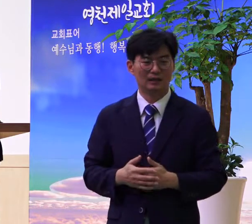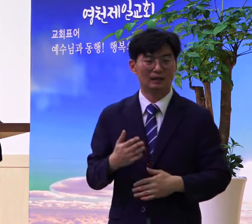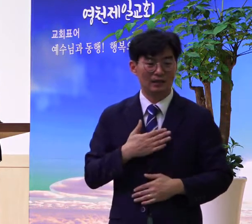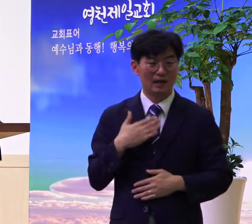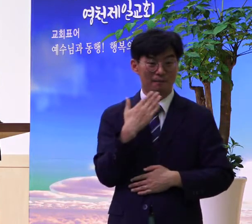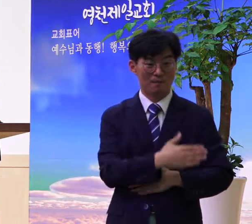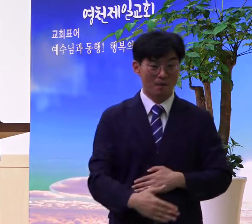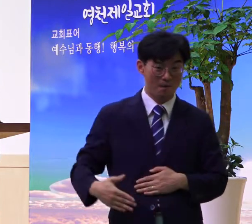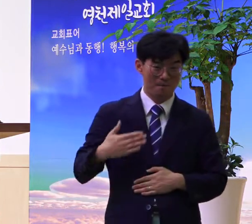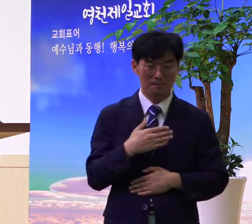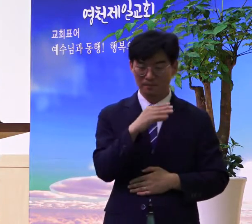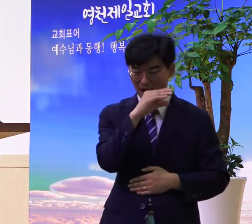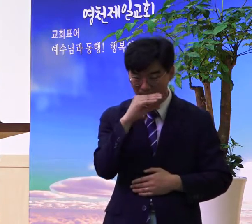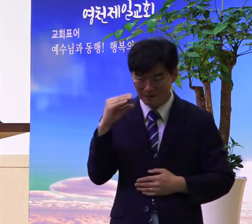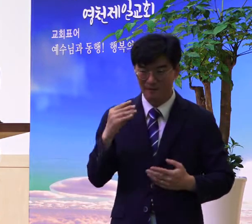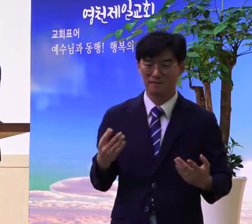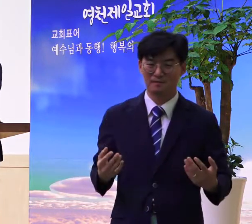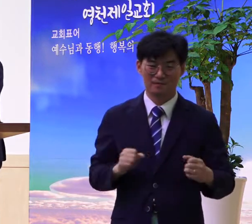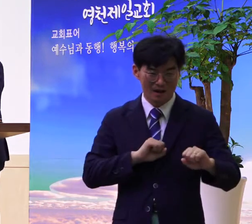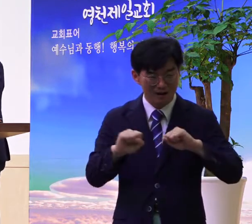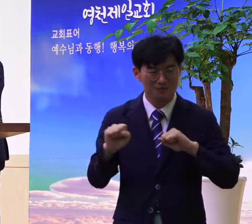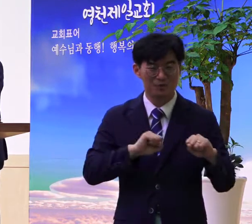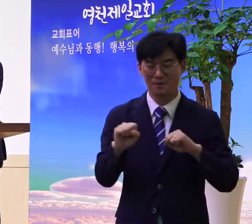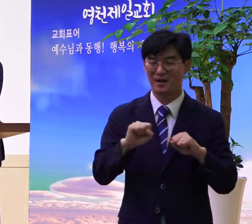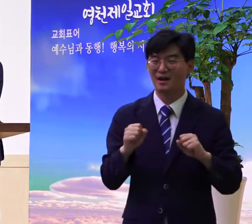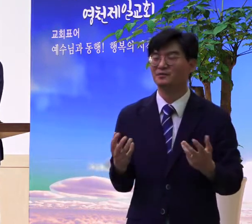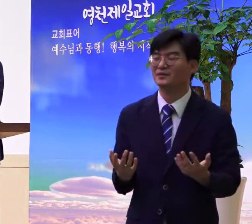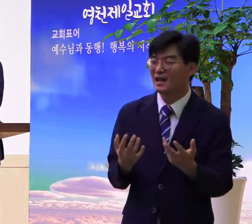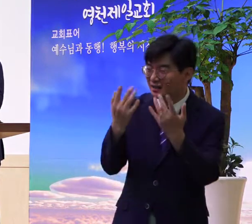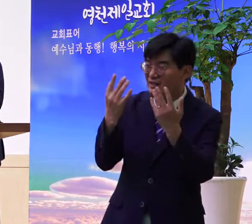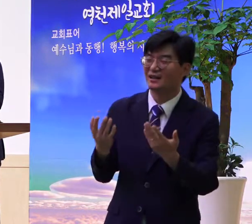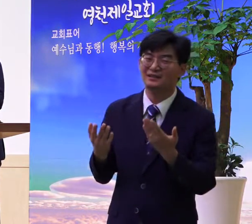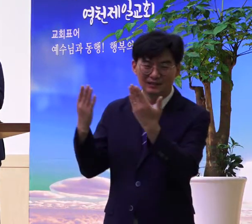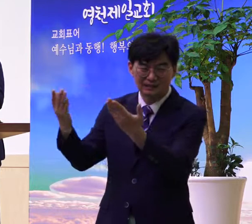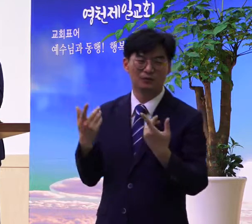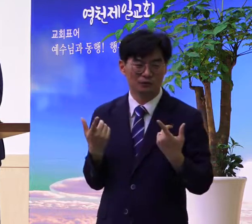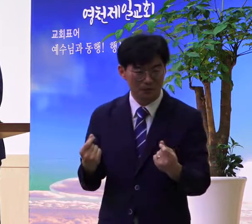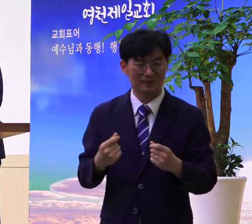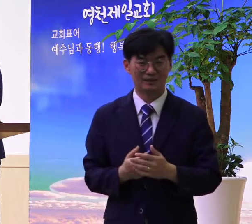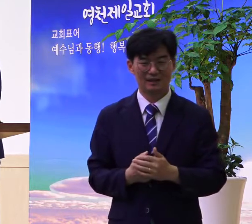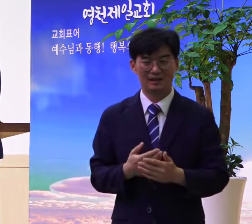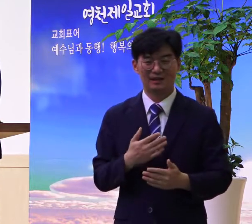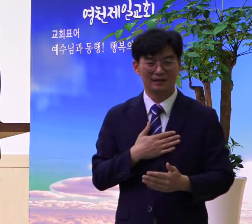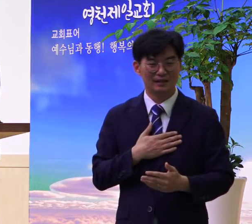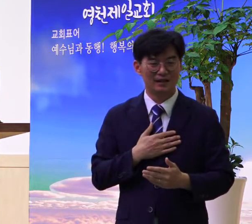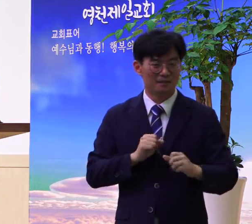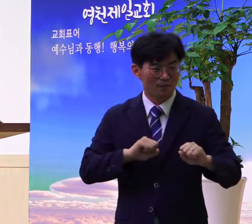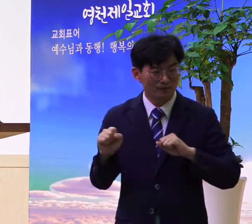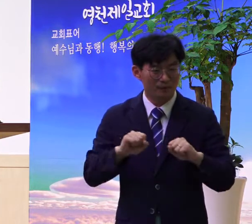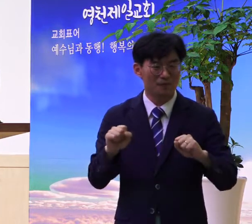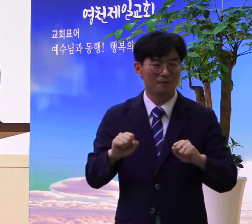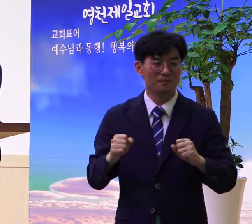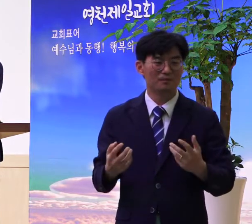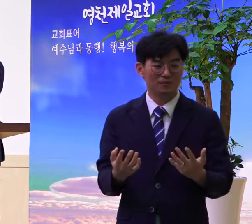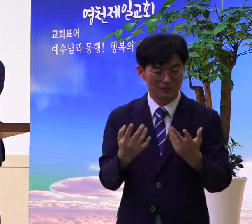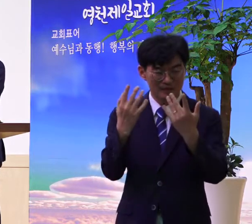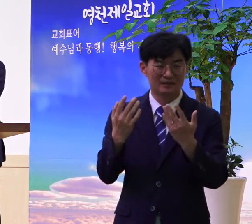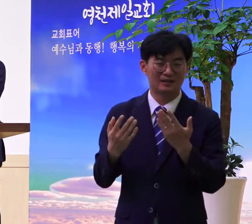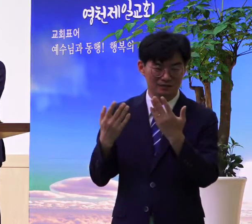그렇게 하나님께 부어라. 그렇게 드려져야 한다 라고 그리스도의 삶을 제사로 제물로